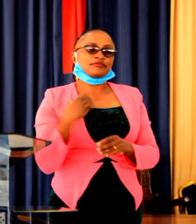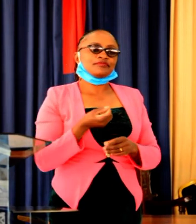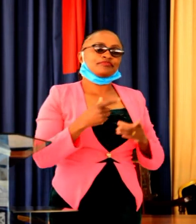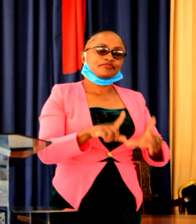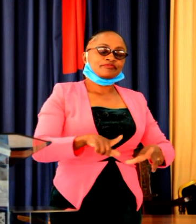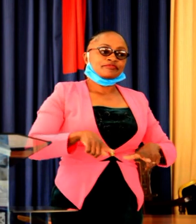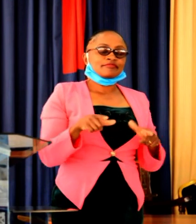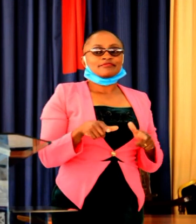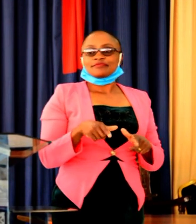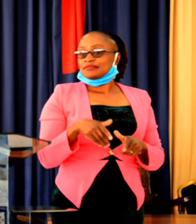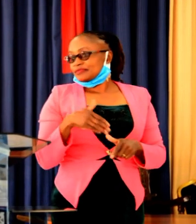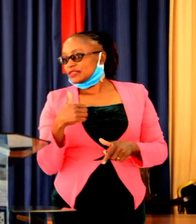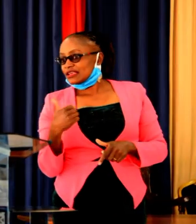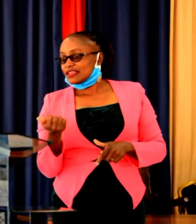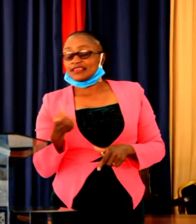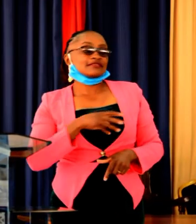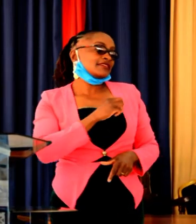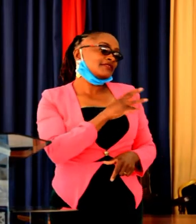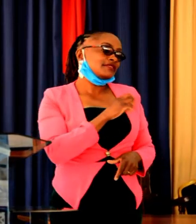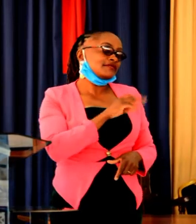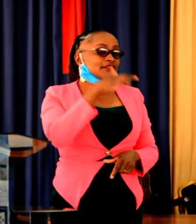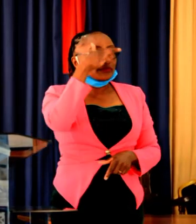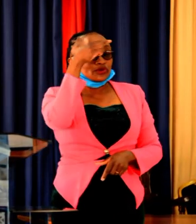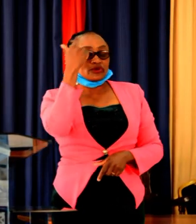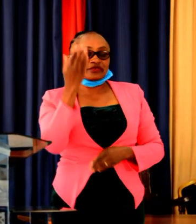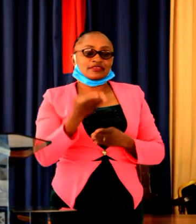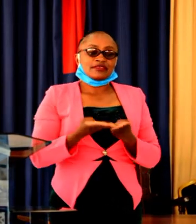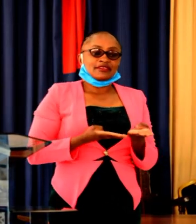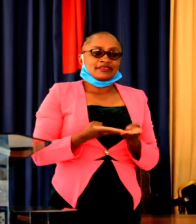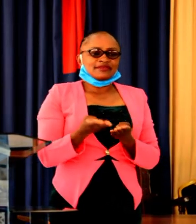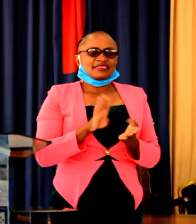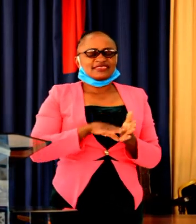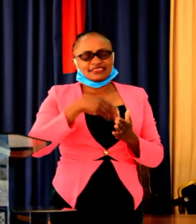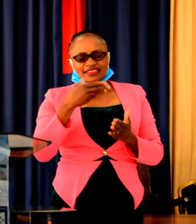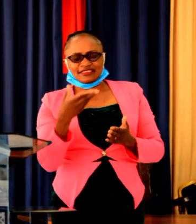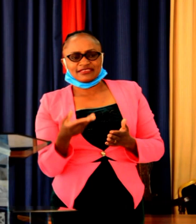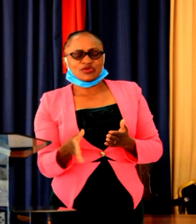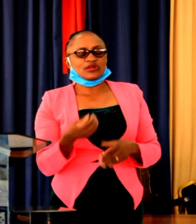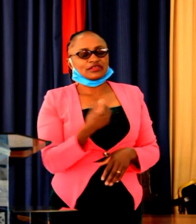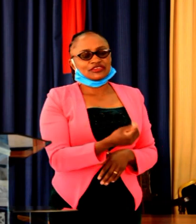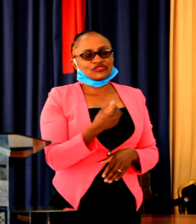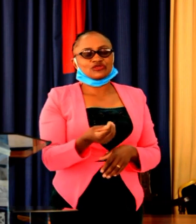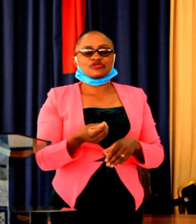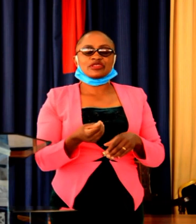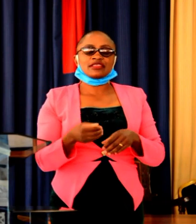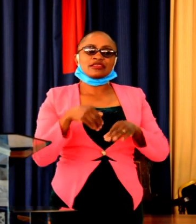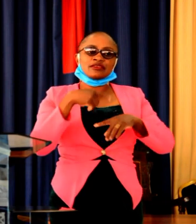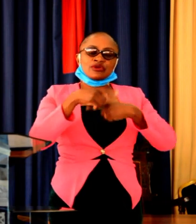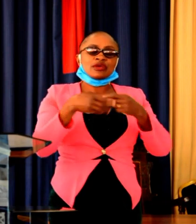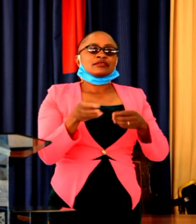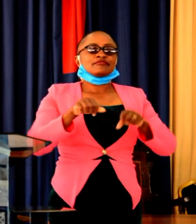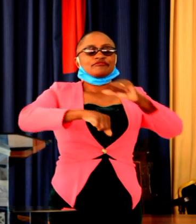Kuna wale labda wanahofia biashara zao kwamba zimeanguka. Kuna wale wanahofia kwamba watoto hawaendi shuleni wakati huu, na ni